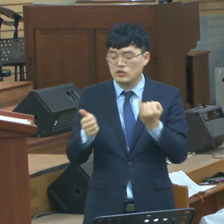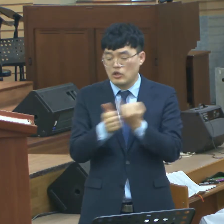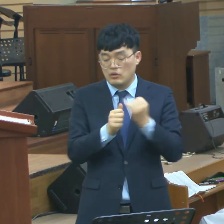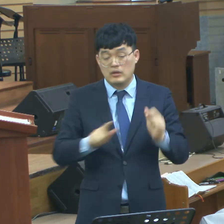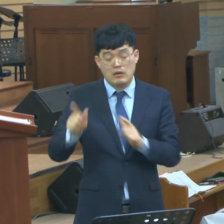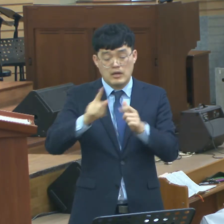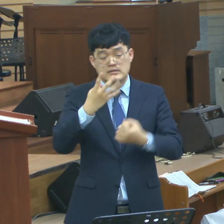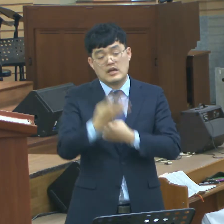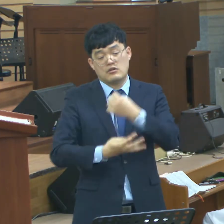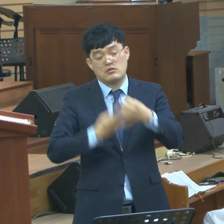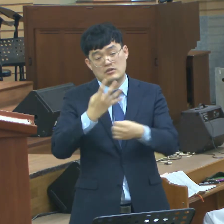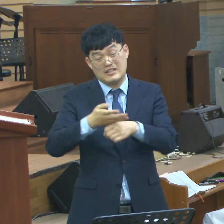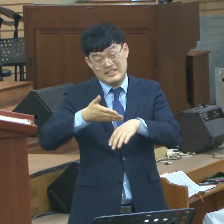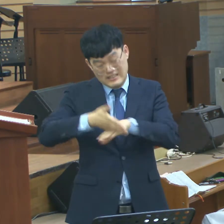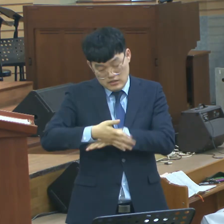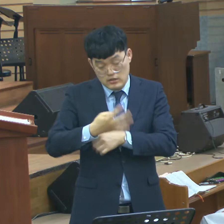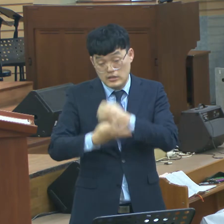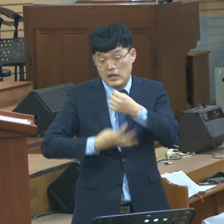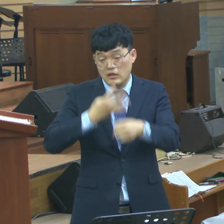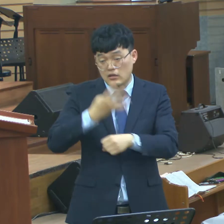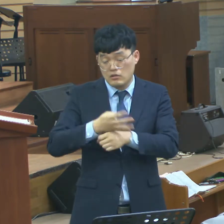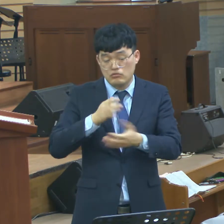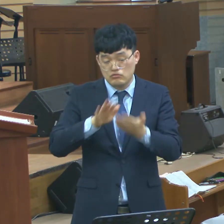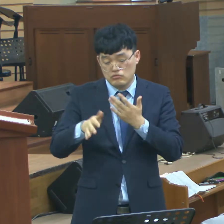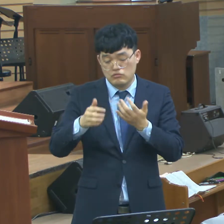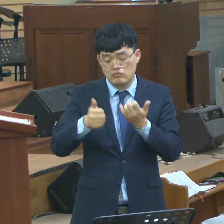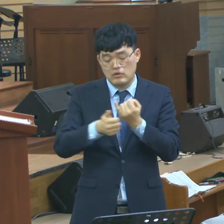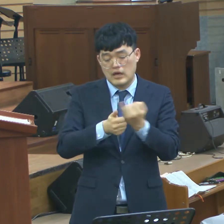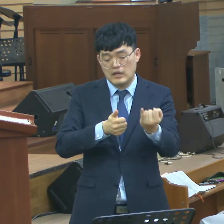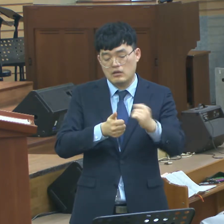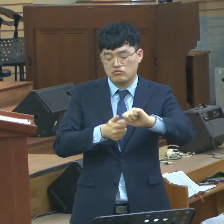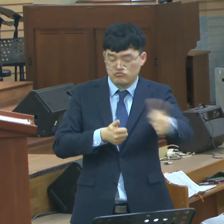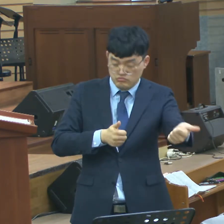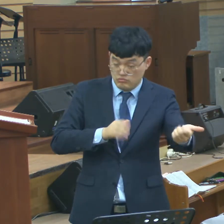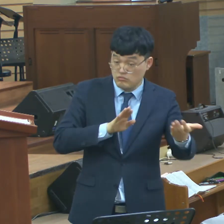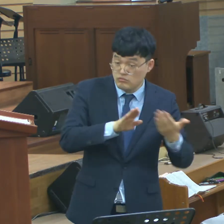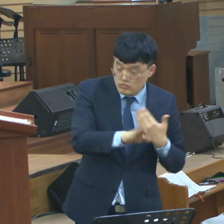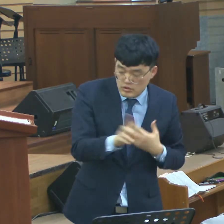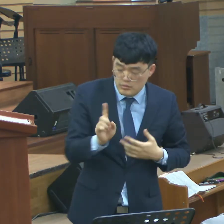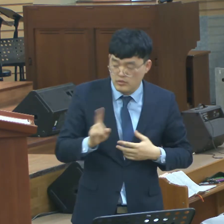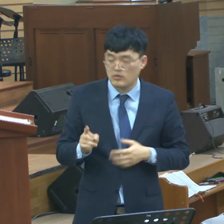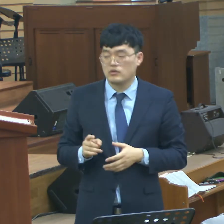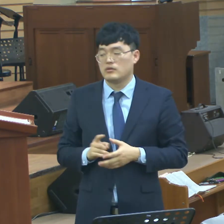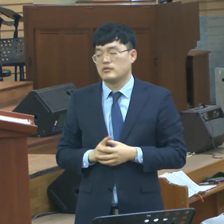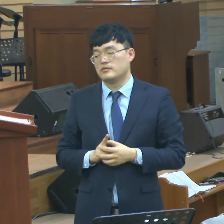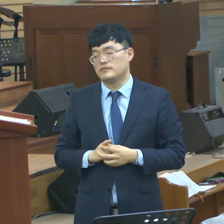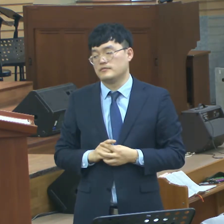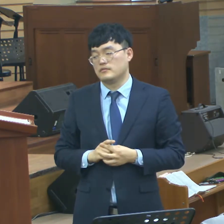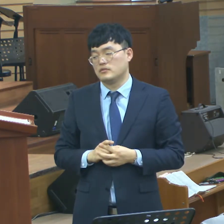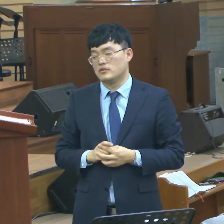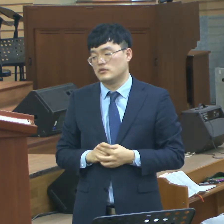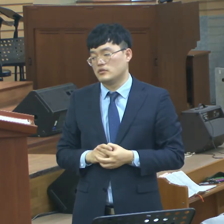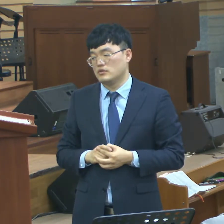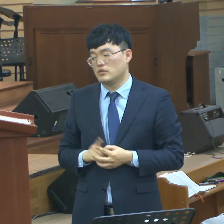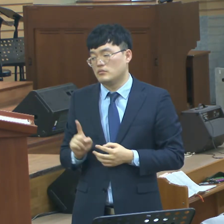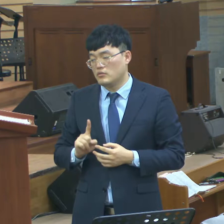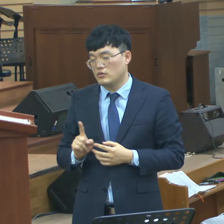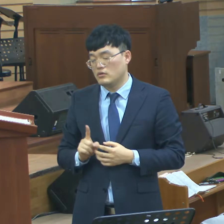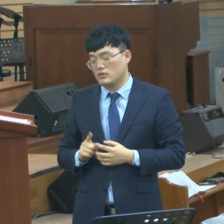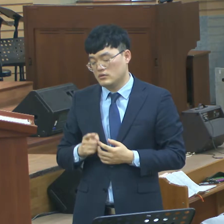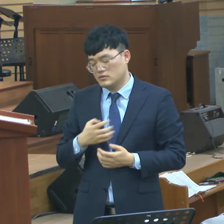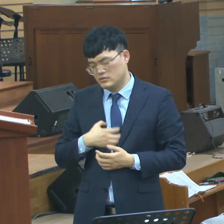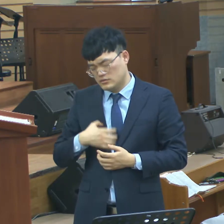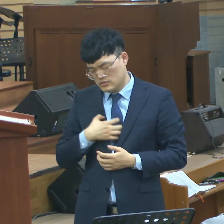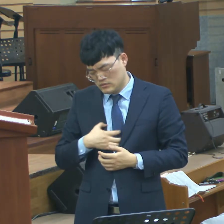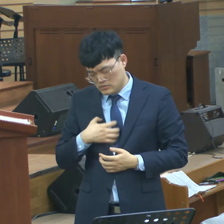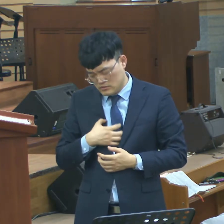했어요. 늦게 결혼을 했는데 부인이 병으로 먼저 떠났어요. 그런데 그가 고통을 묵상하면서